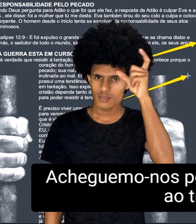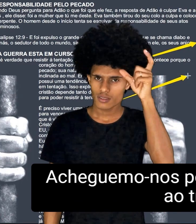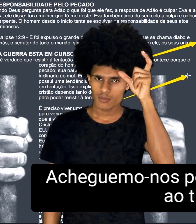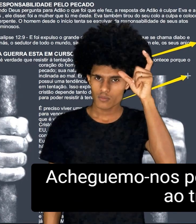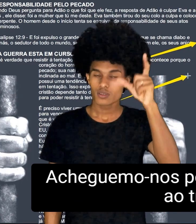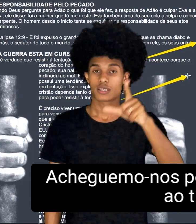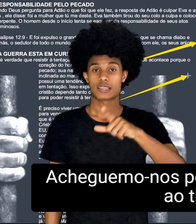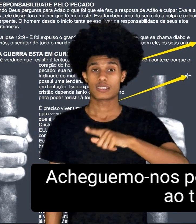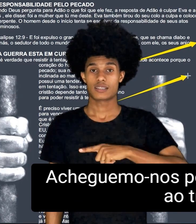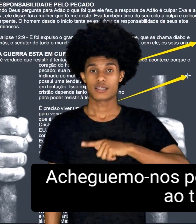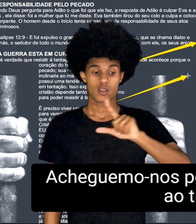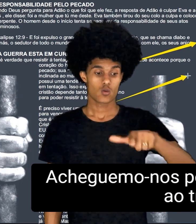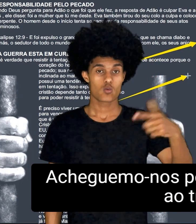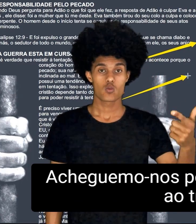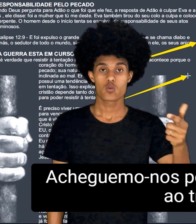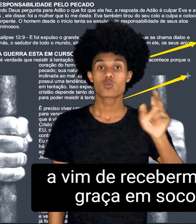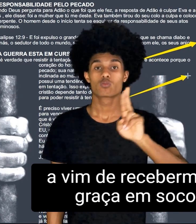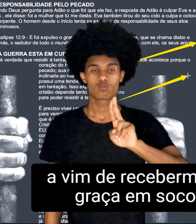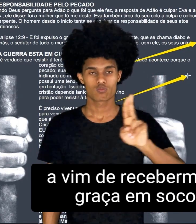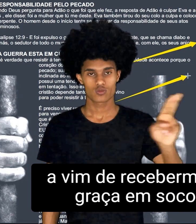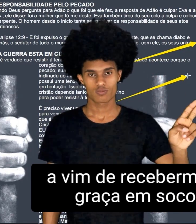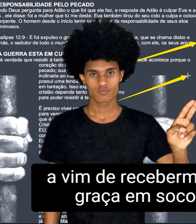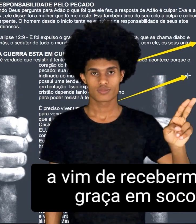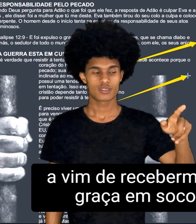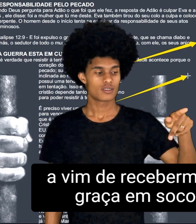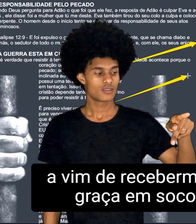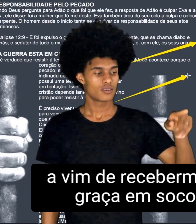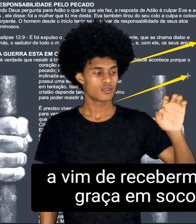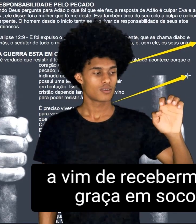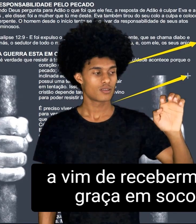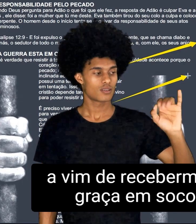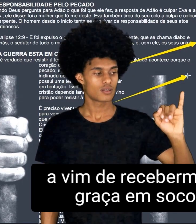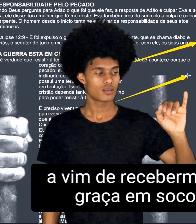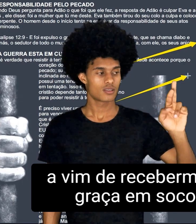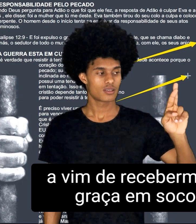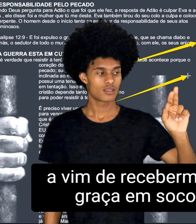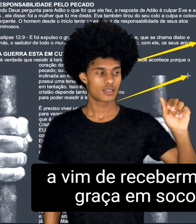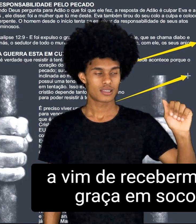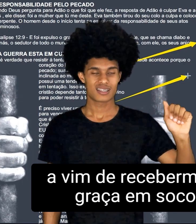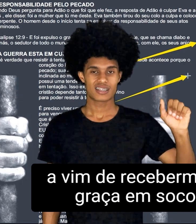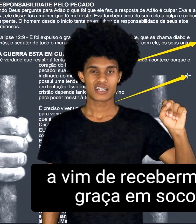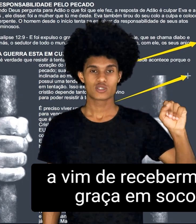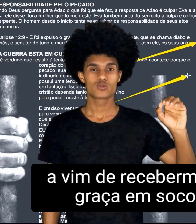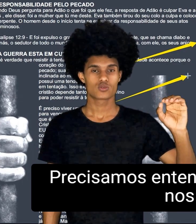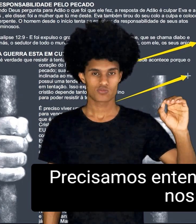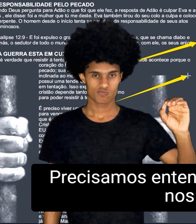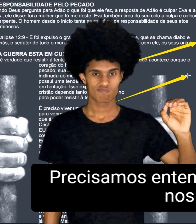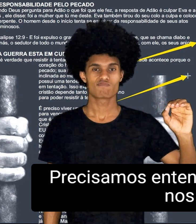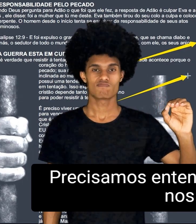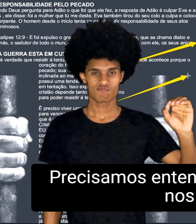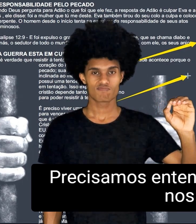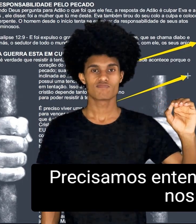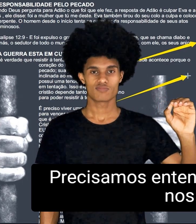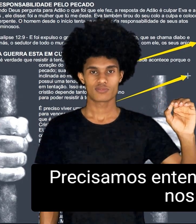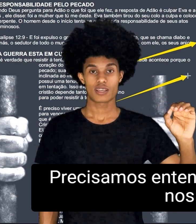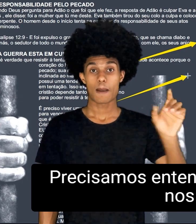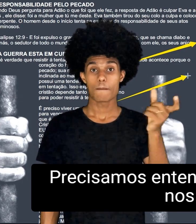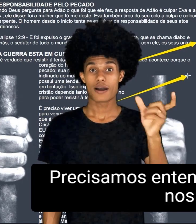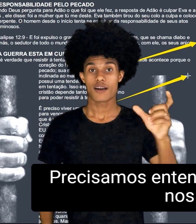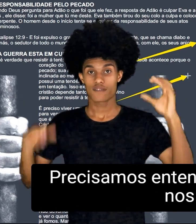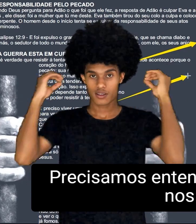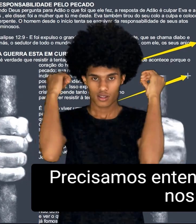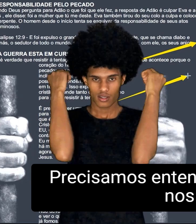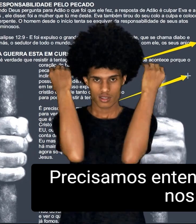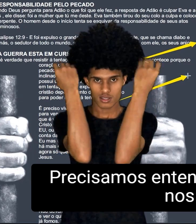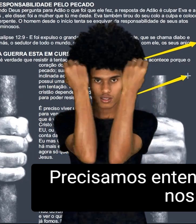Acheguemo-nos, portanto, confiadamente junto ao trono da graça, a fim de recebermos misericórdia e acharmos graça em socorro em ocasião oportuna. Precisamos entender que se em